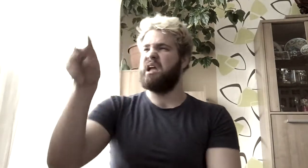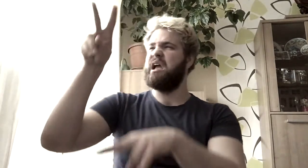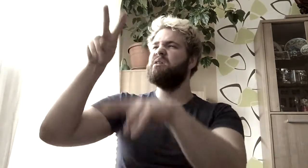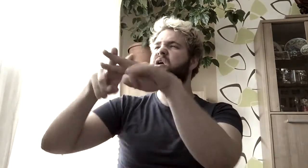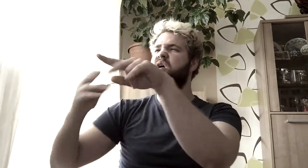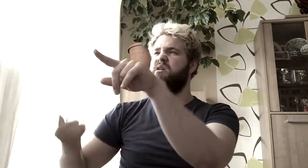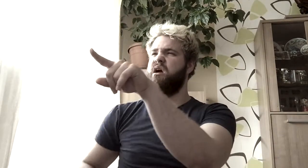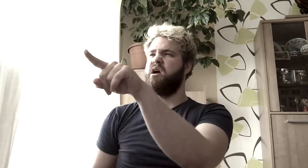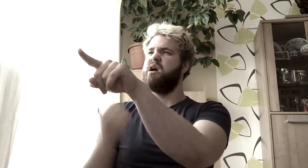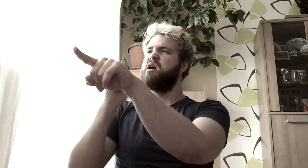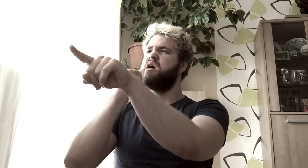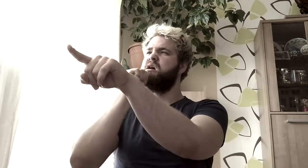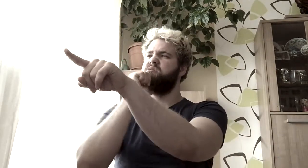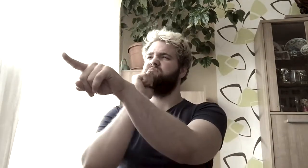Ben bu yerde